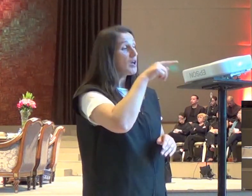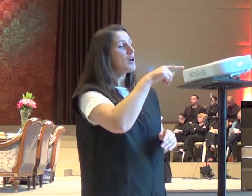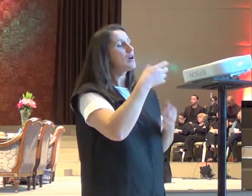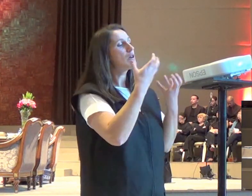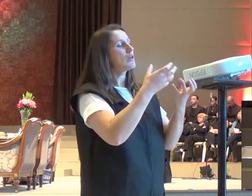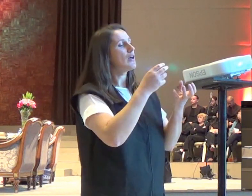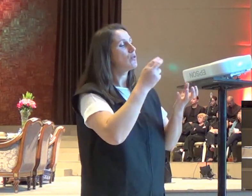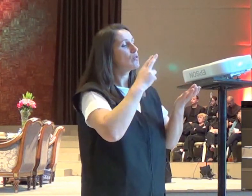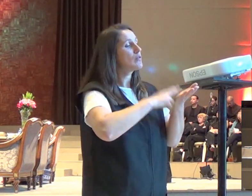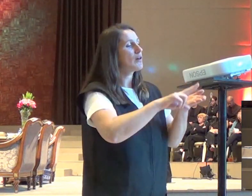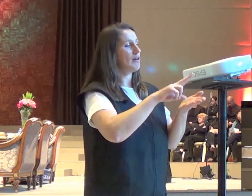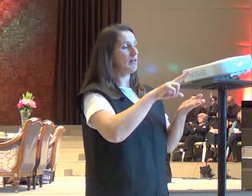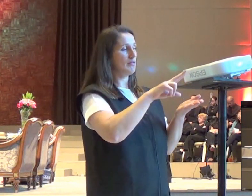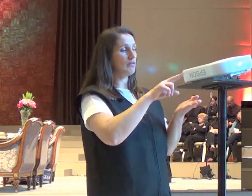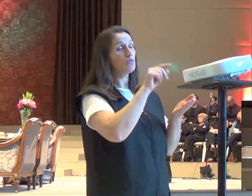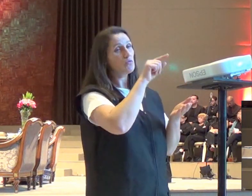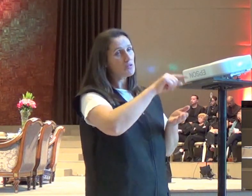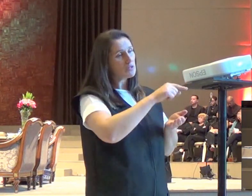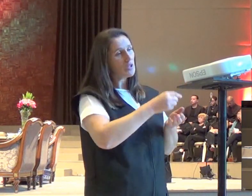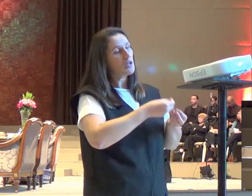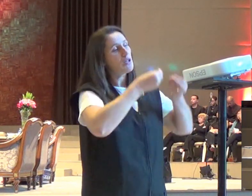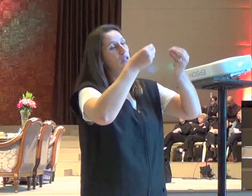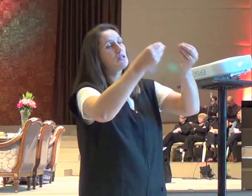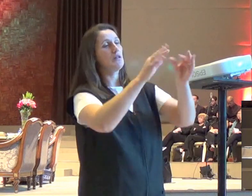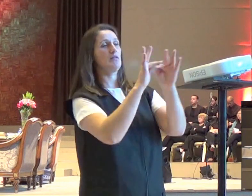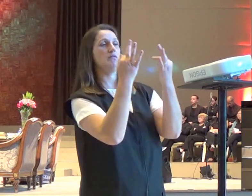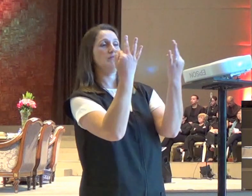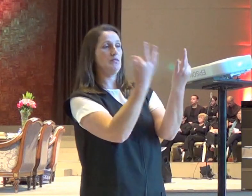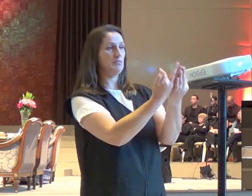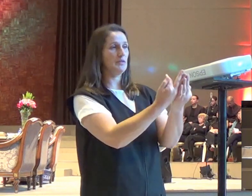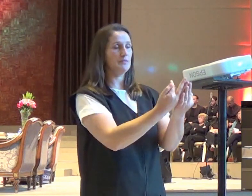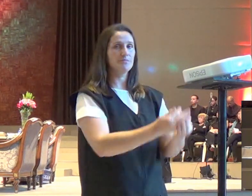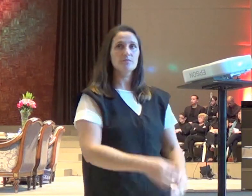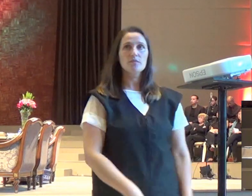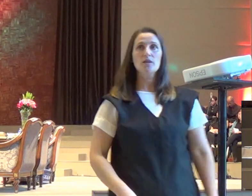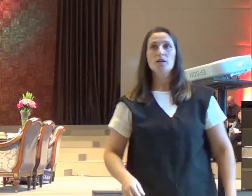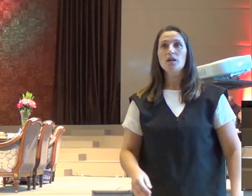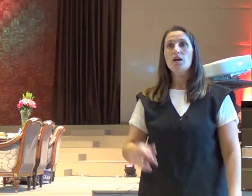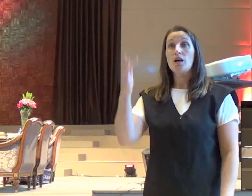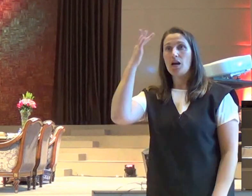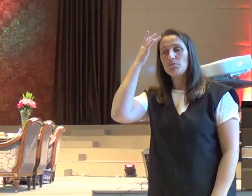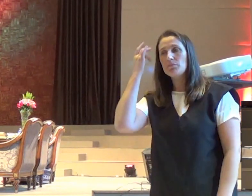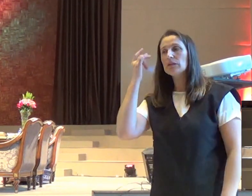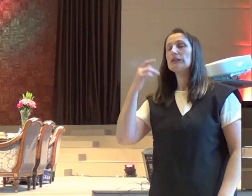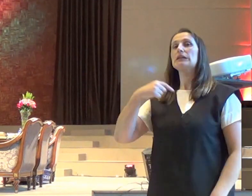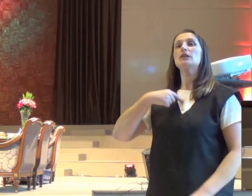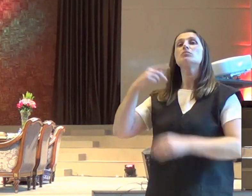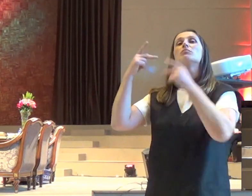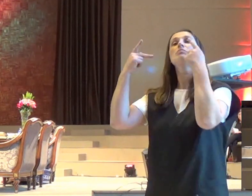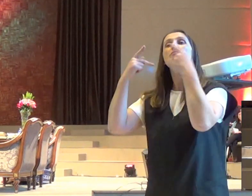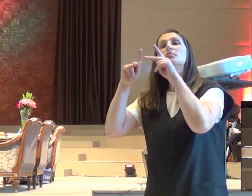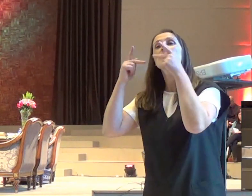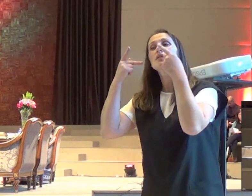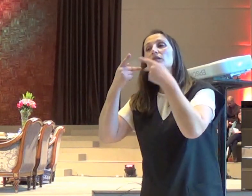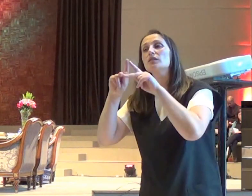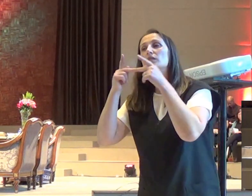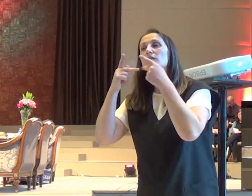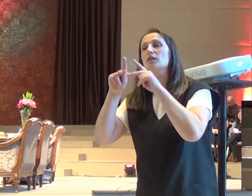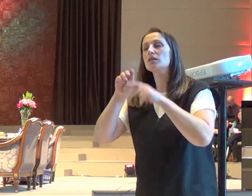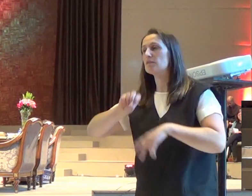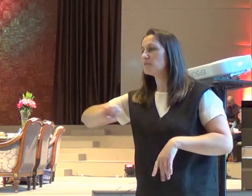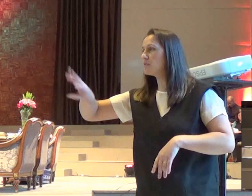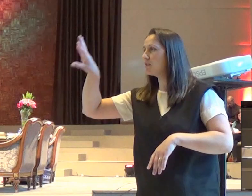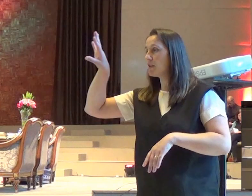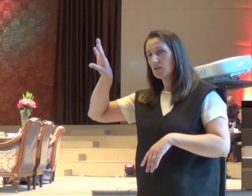para você entregar lá para a sua família, e quando foi no dia seguinte, eu preguei pela manhã e estava saindo